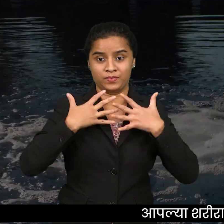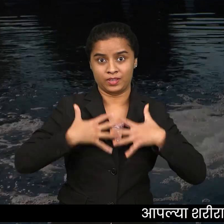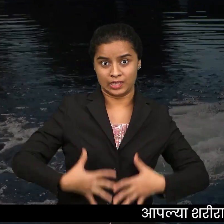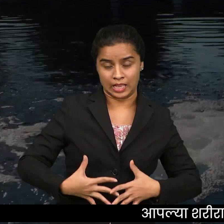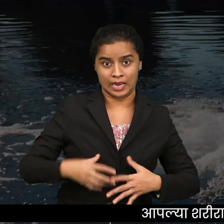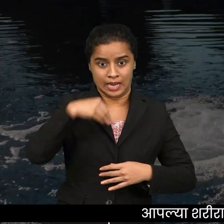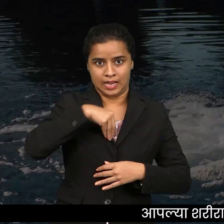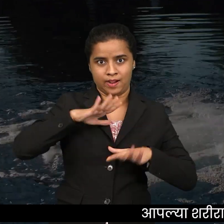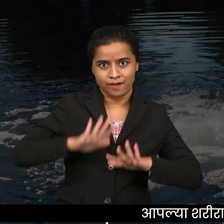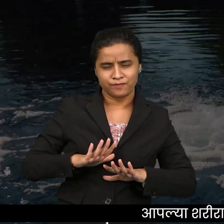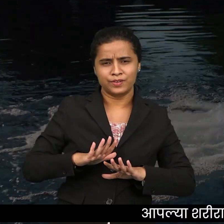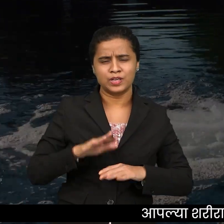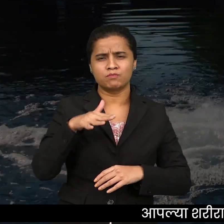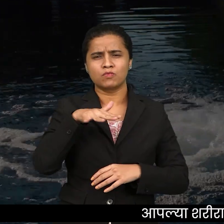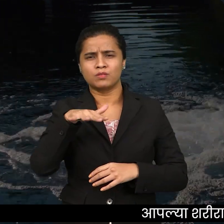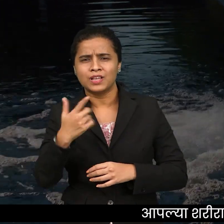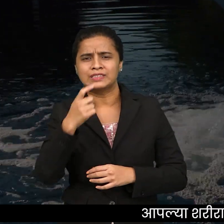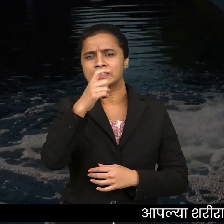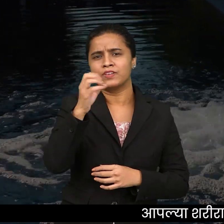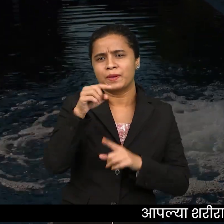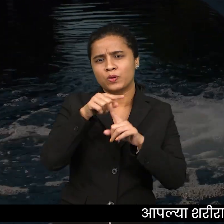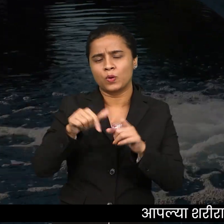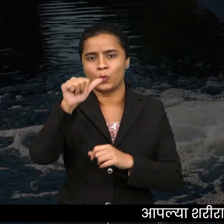आपल्या शरीरात अंदाजे 70% पाणी असते.